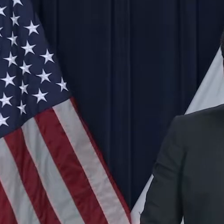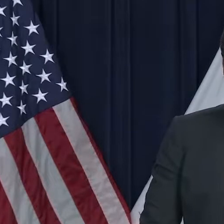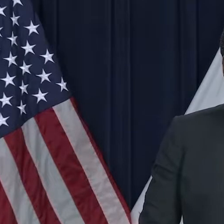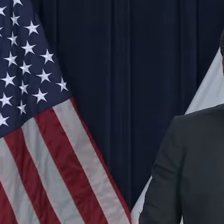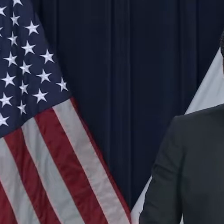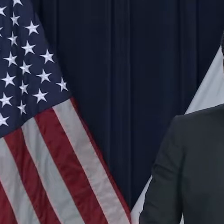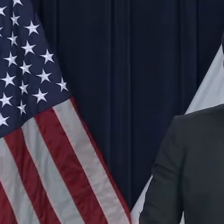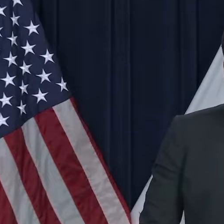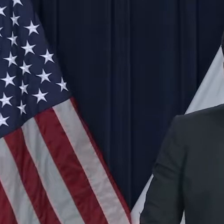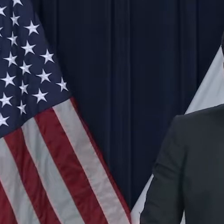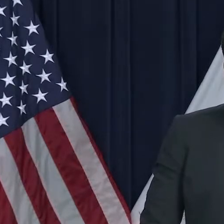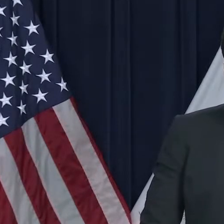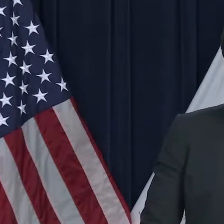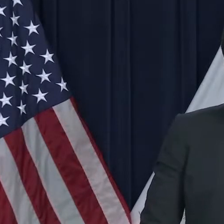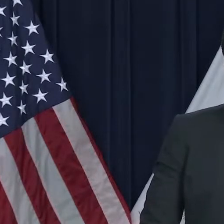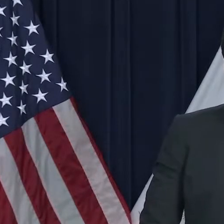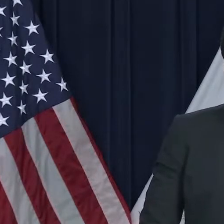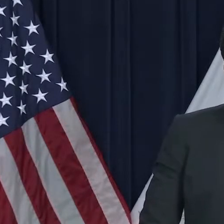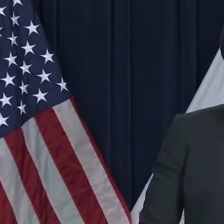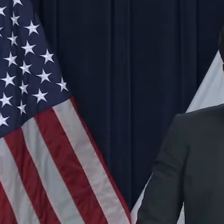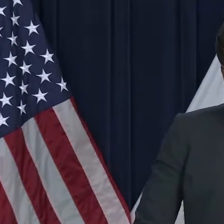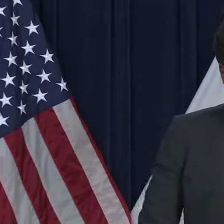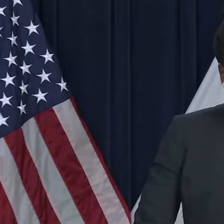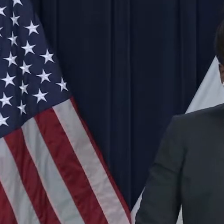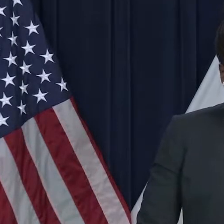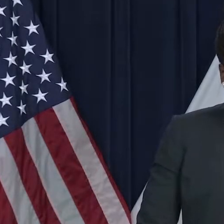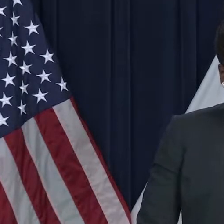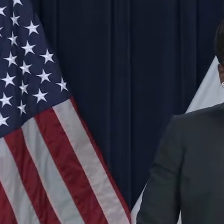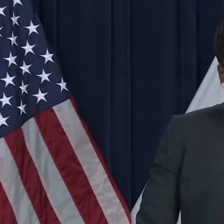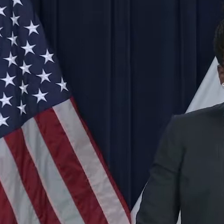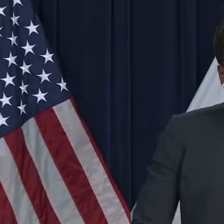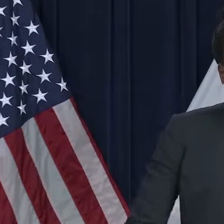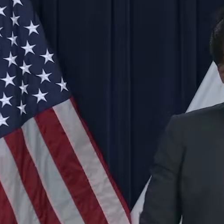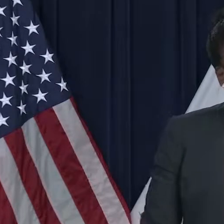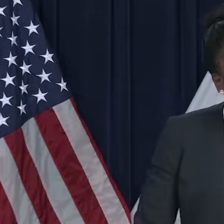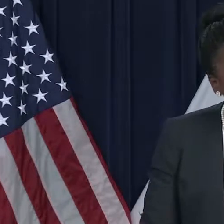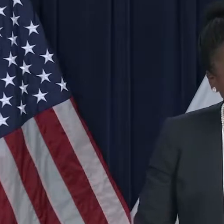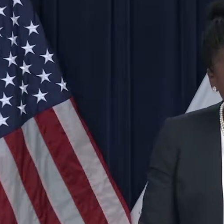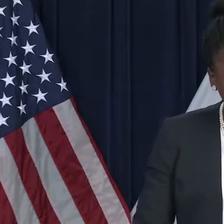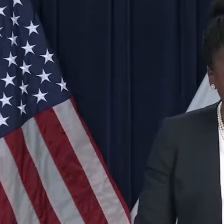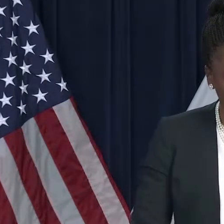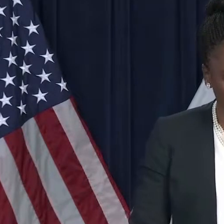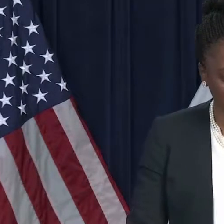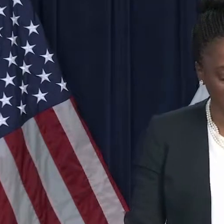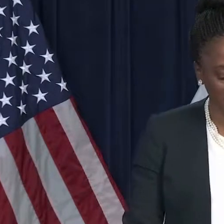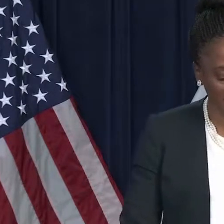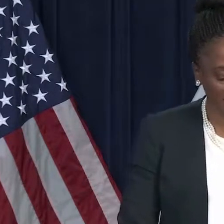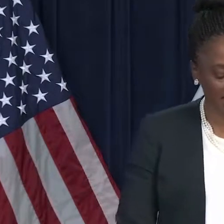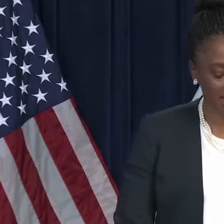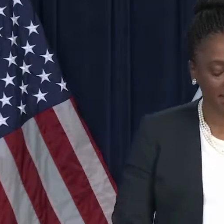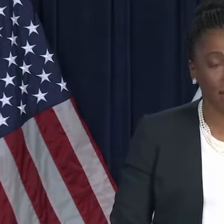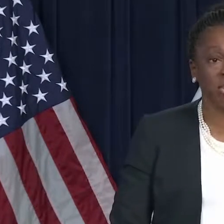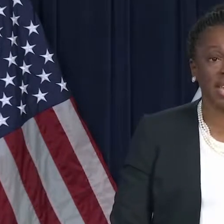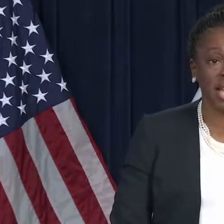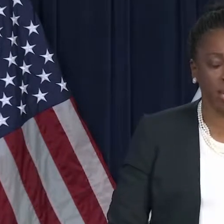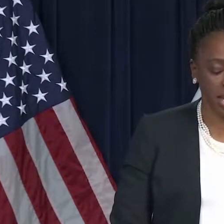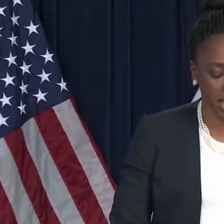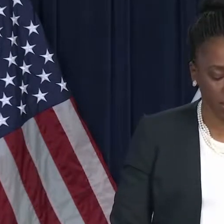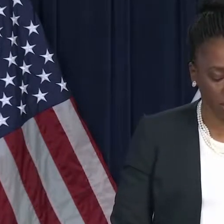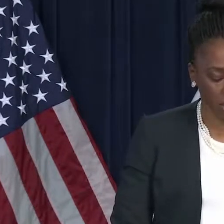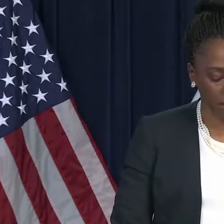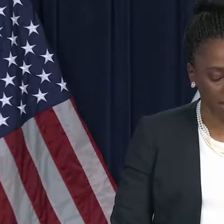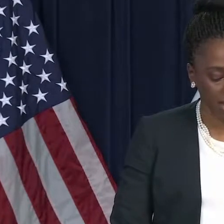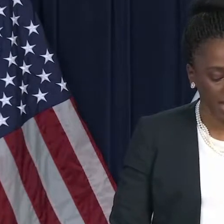nivel intraconferencia, región o intraliga. Soy optimista con las tendencias que estamos viendo